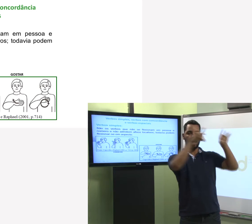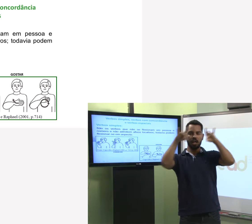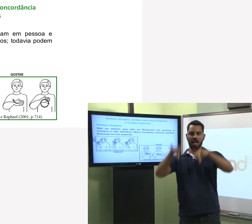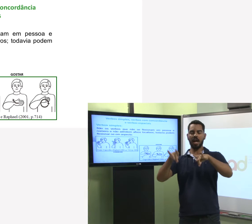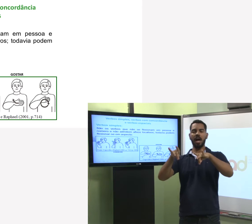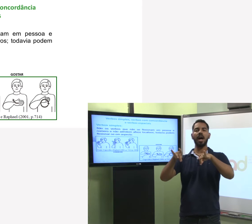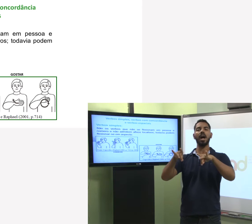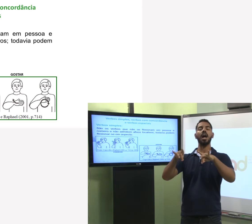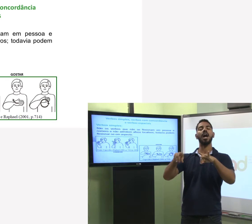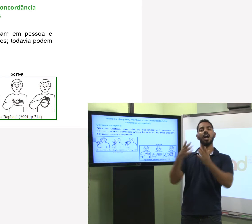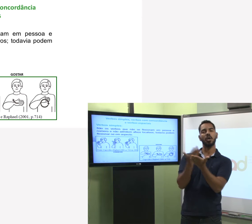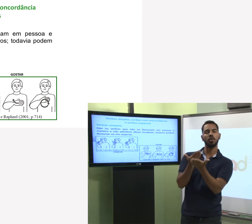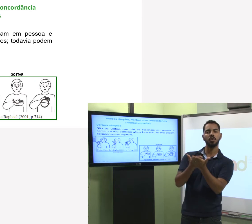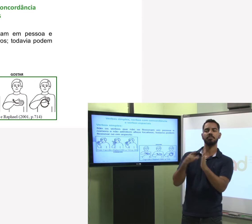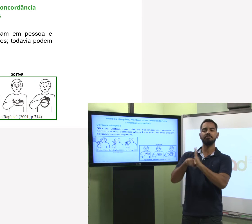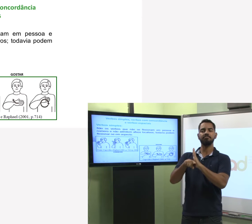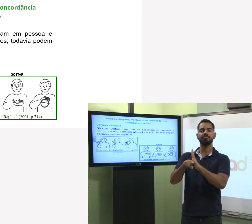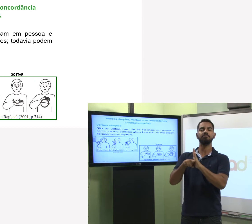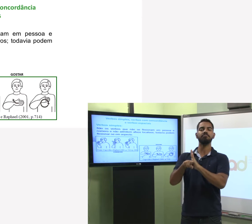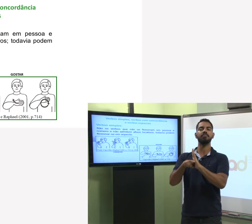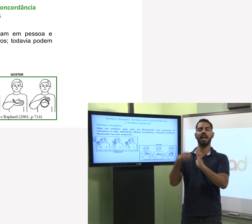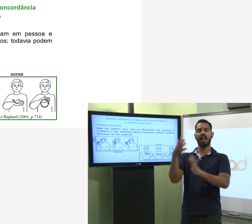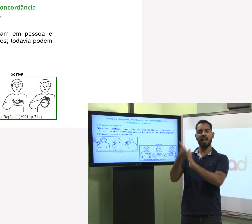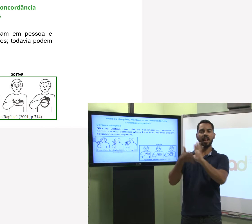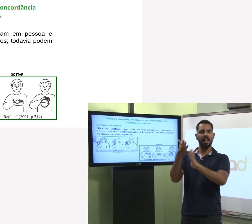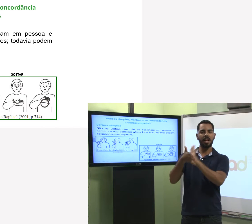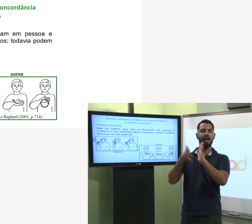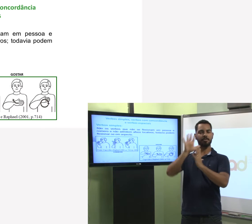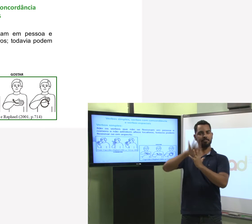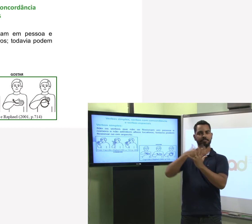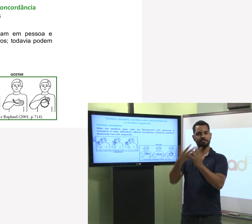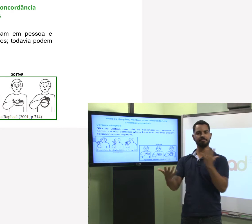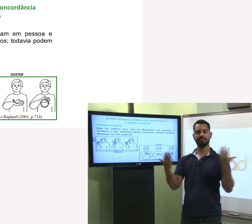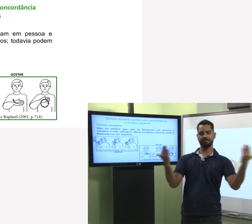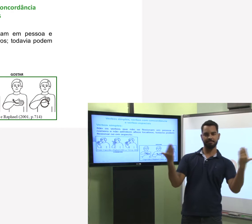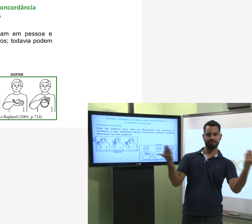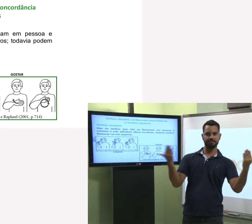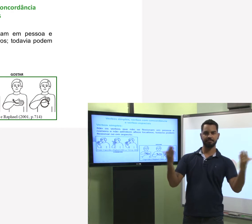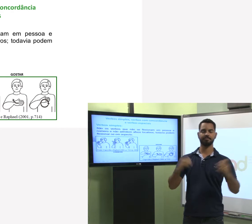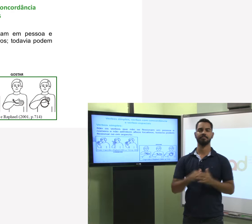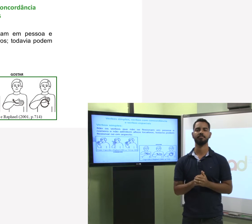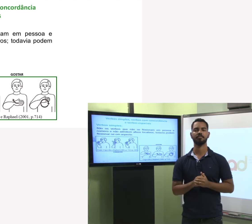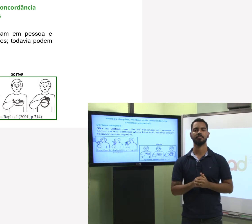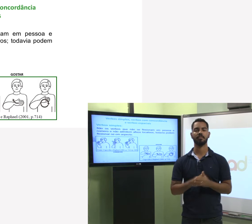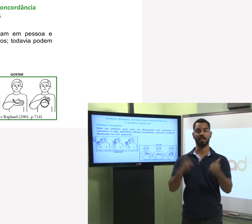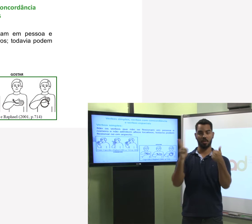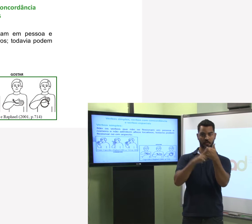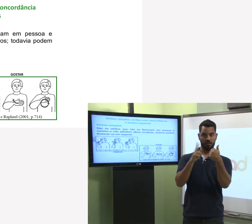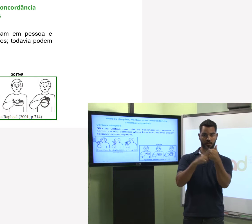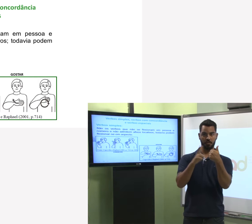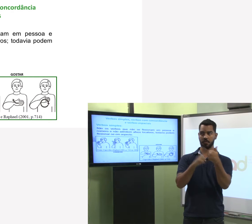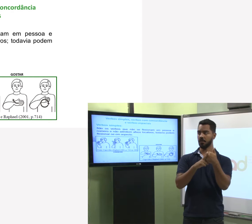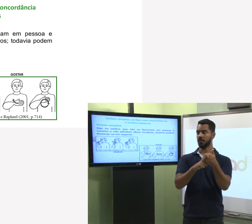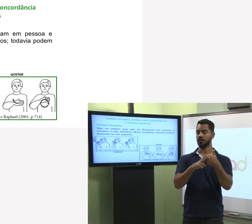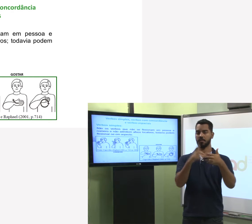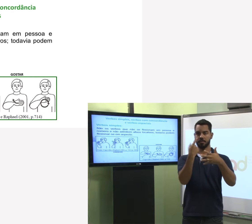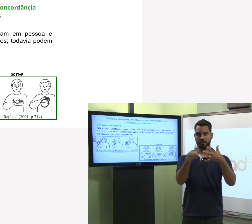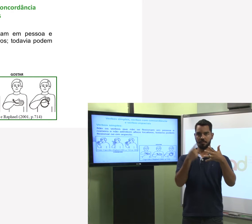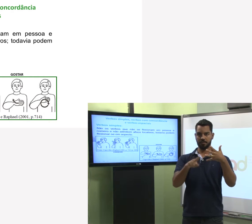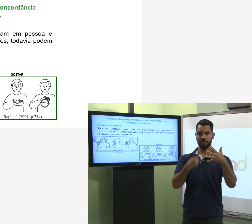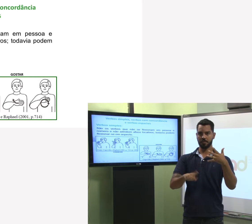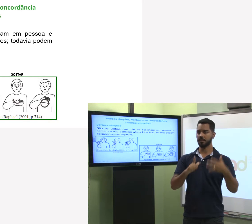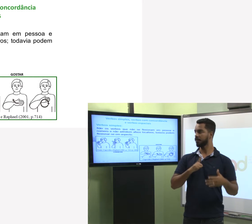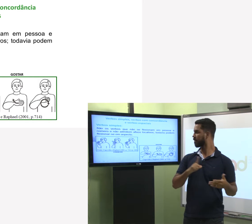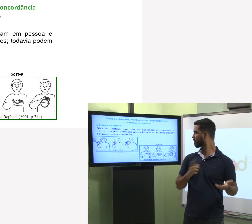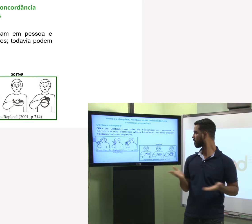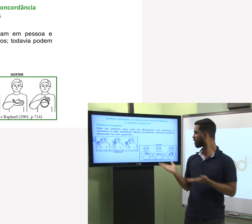Verbos simples, verbos com concordância, verbos espaciais. Iniciaremos aqui com os verbos